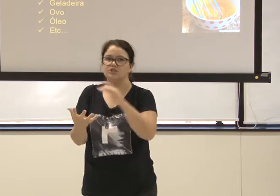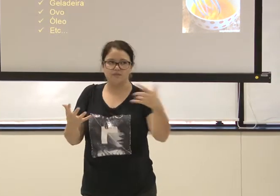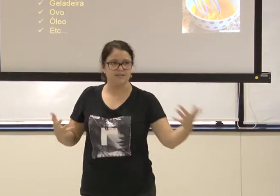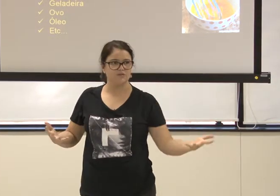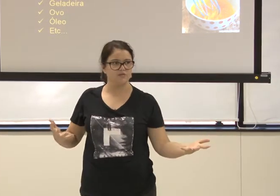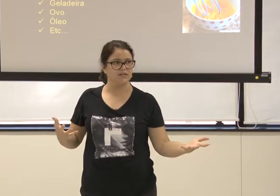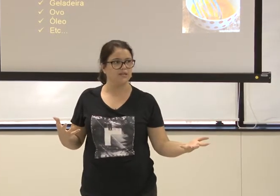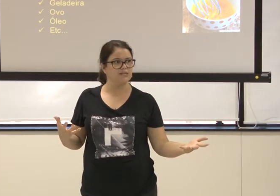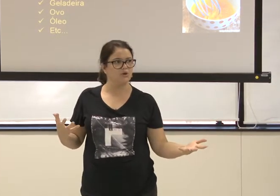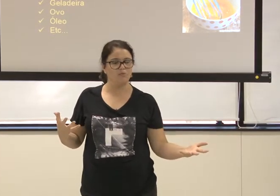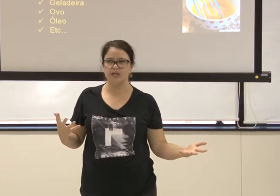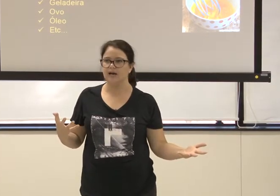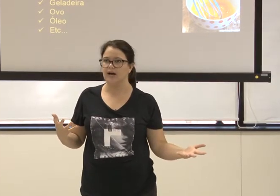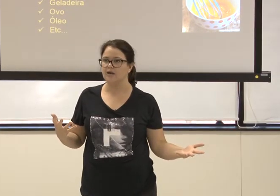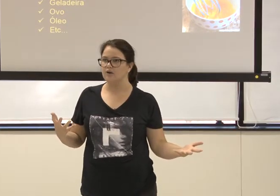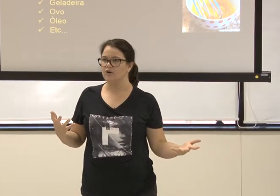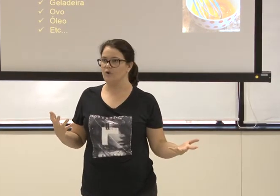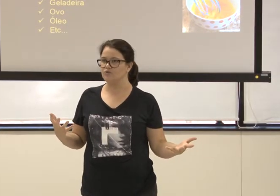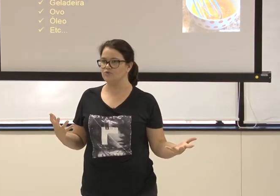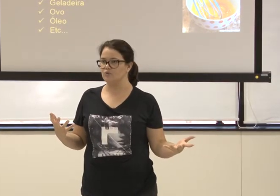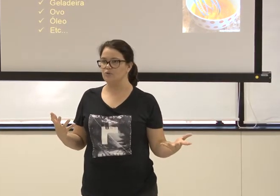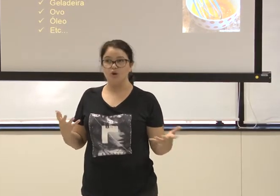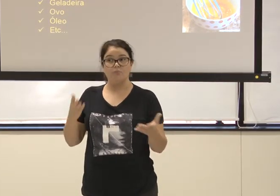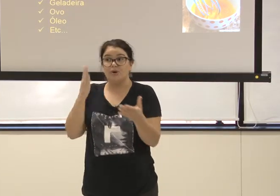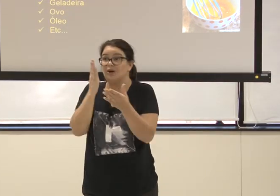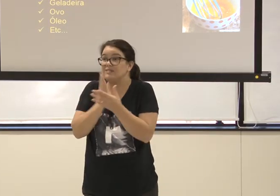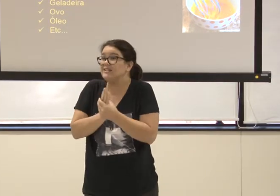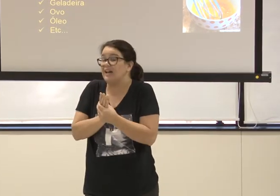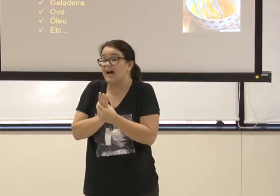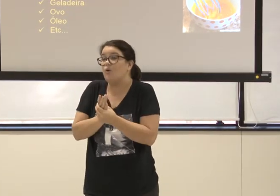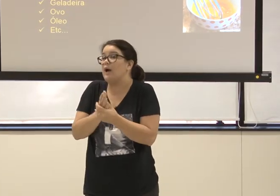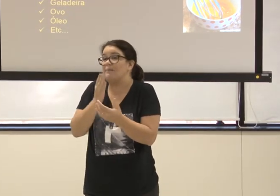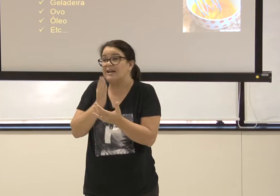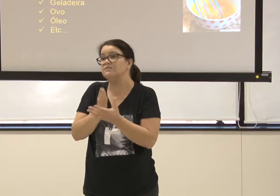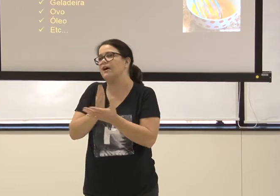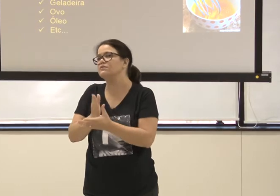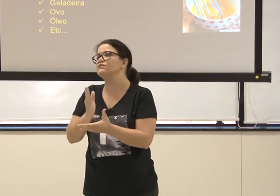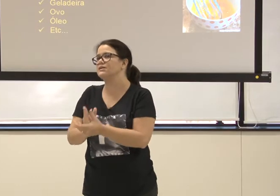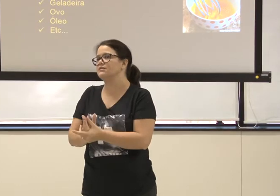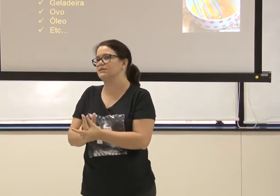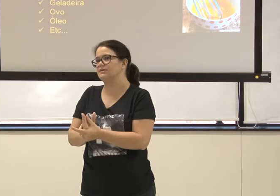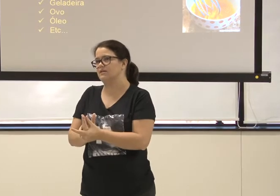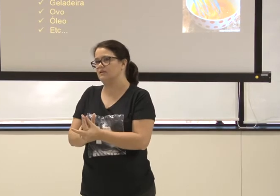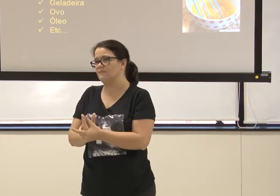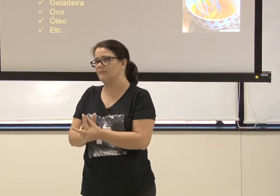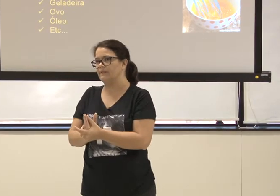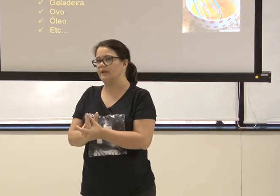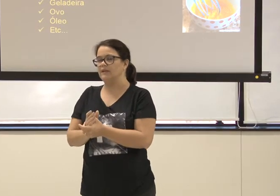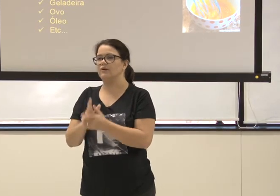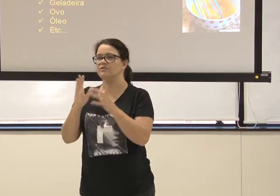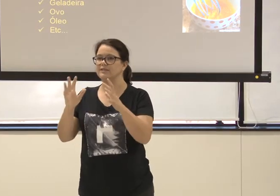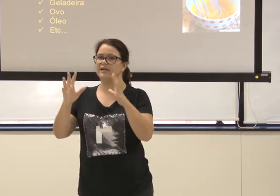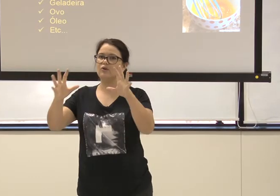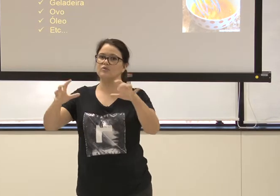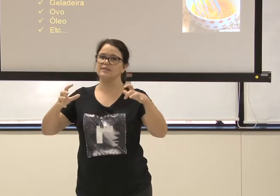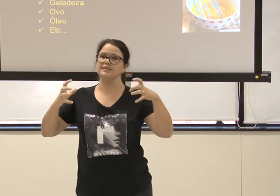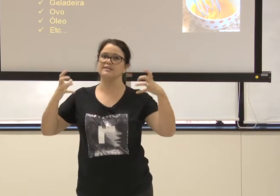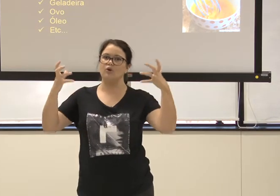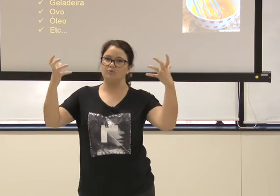vocês conseguirem se comunicar com o surdo. Porque o sinal é mais fácil vocês esquecerem. Então, se você conseguir se